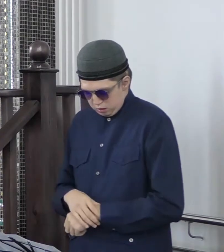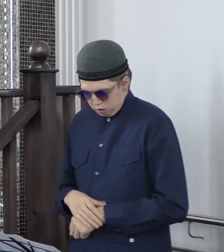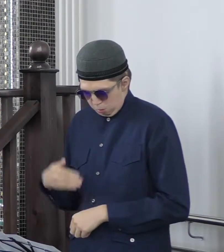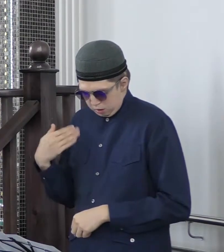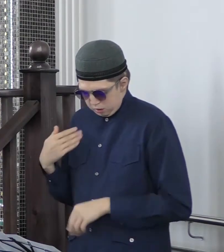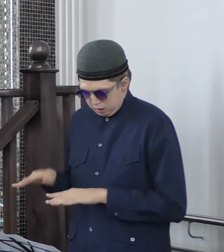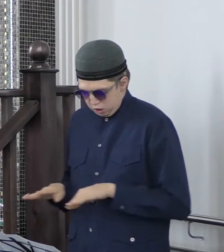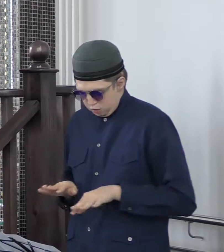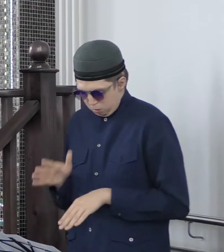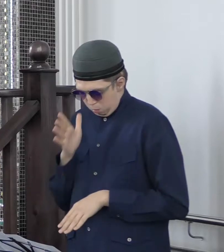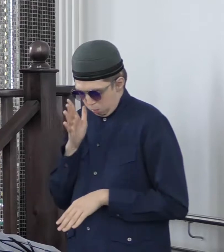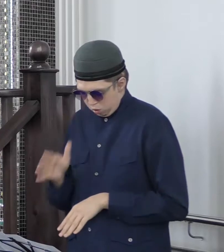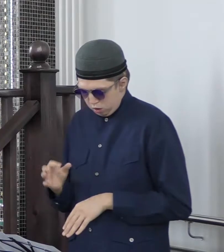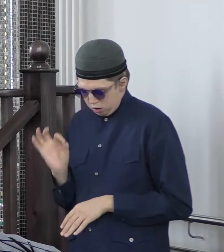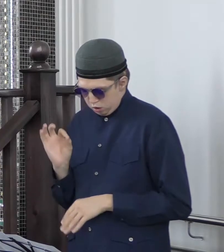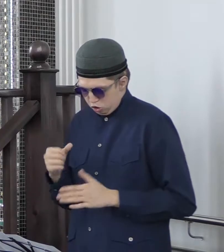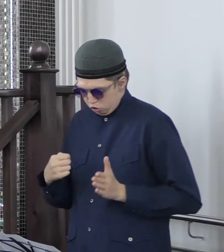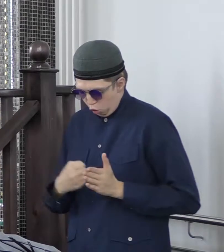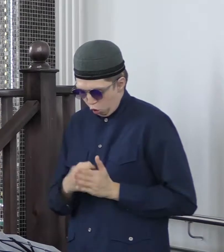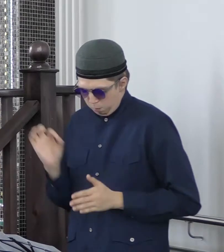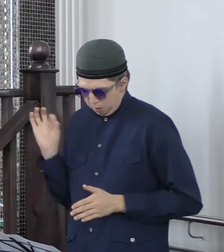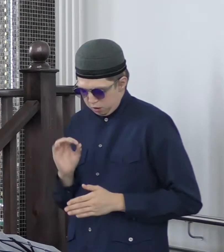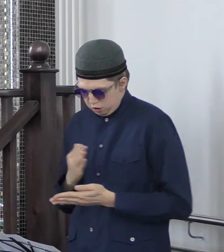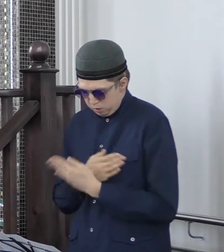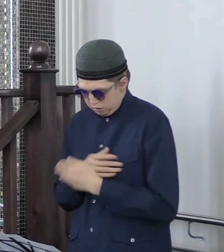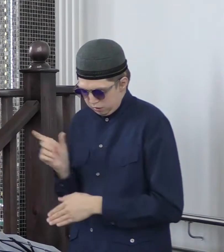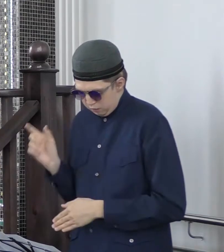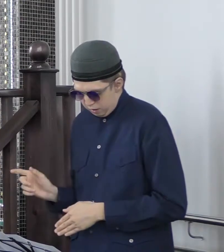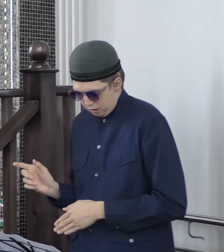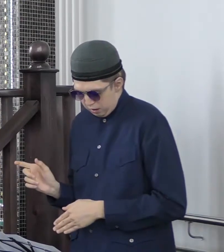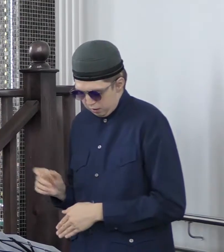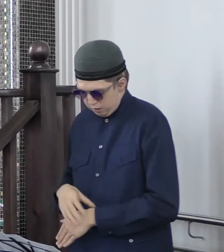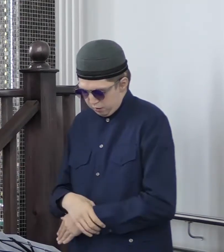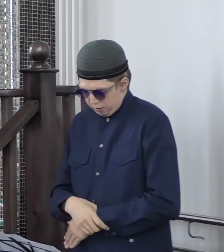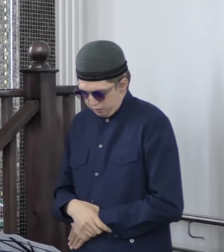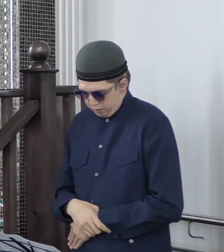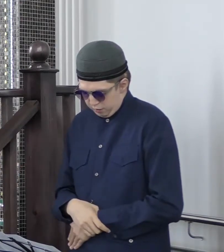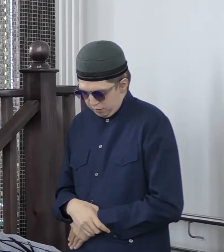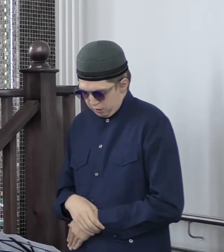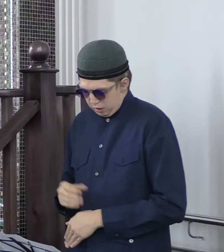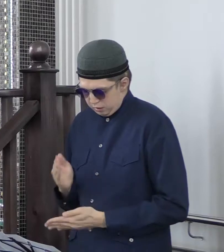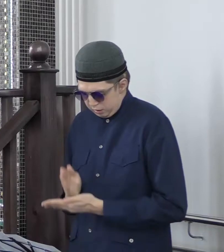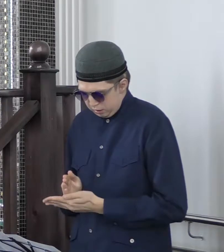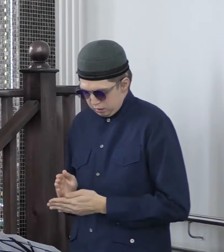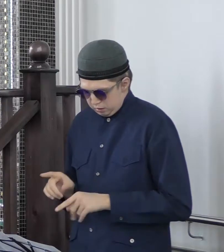Тааладан. Аллах Тааляда не умирайте. Не